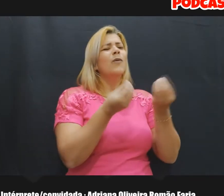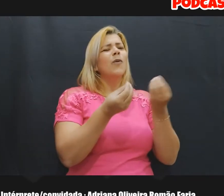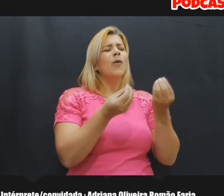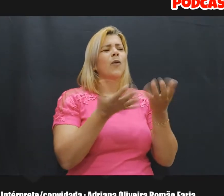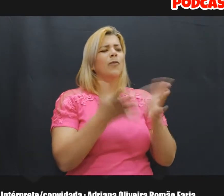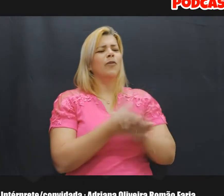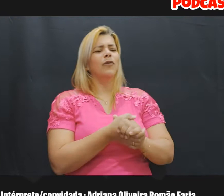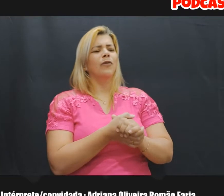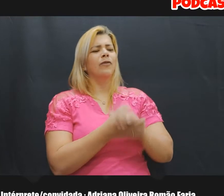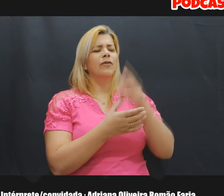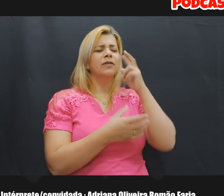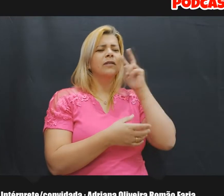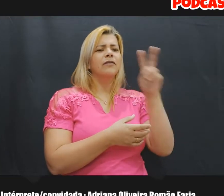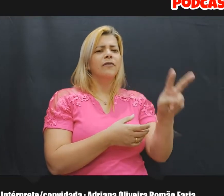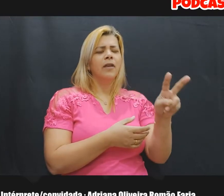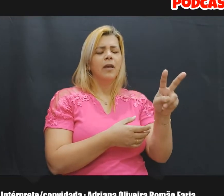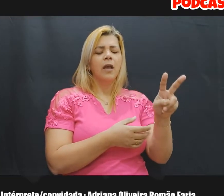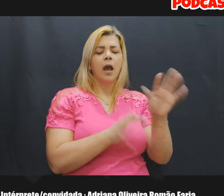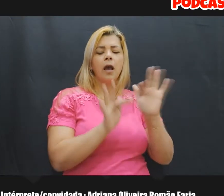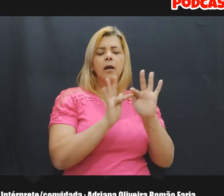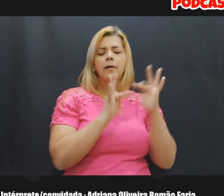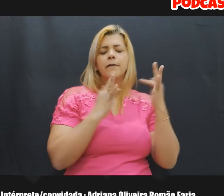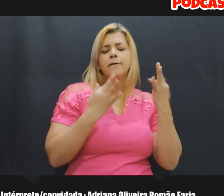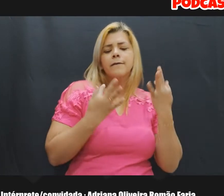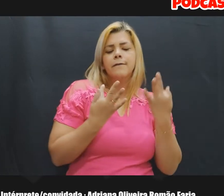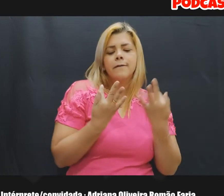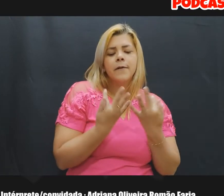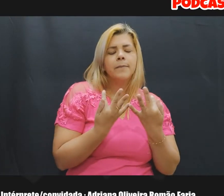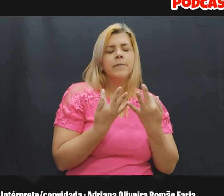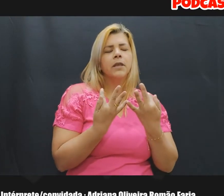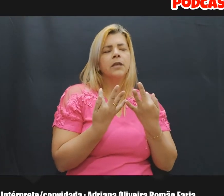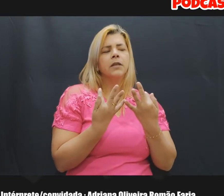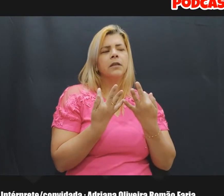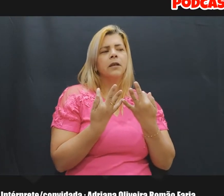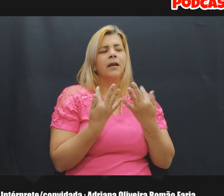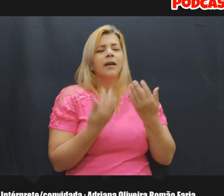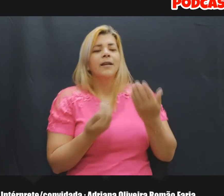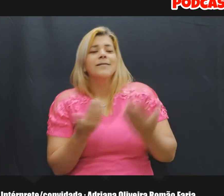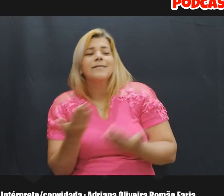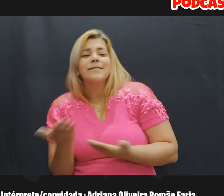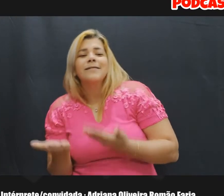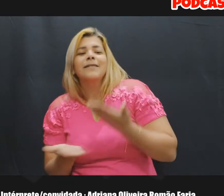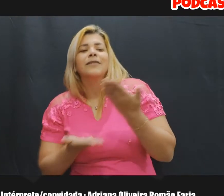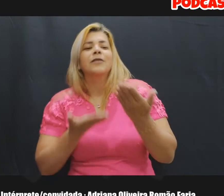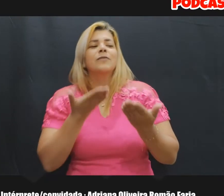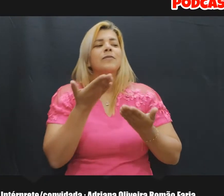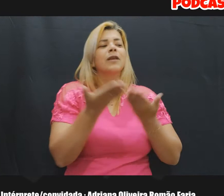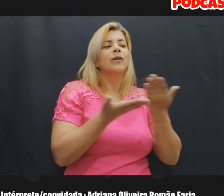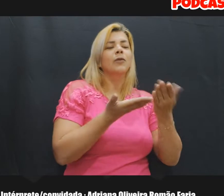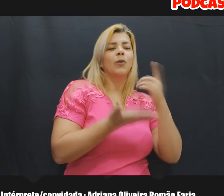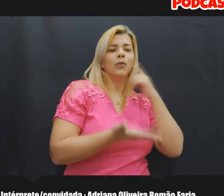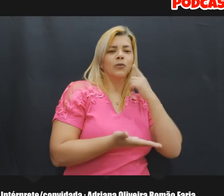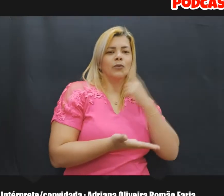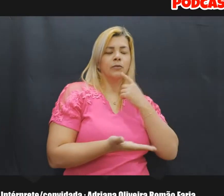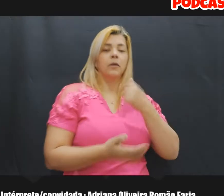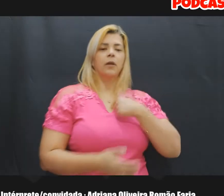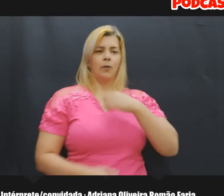como que a senhora enxerga esse núcleo familiar com relação a esse tratamento para com o surdo? Eu